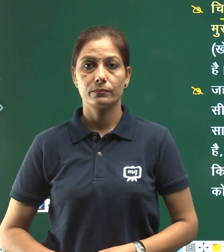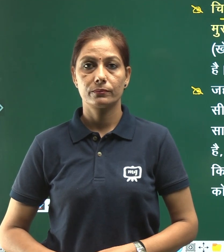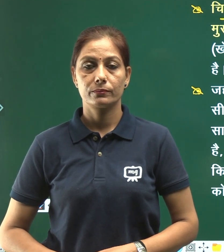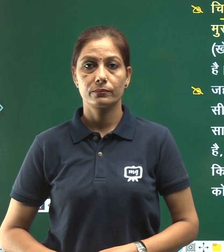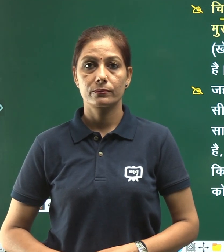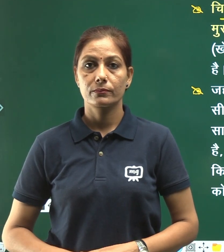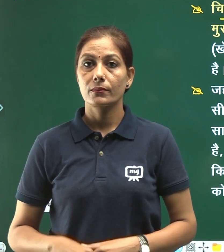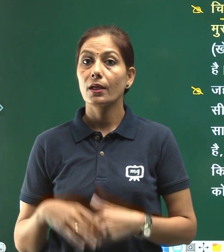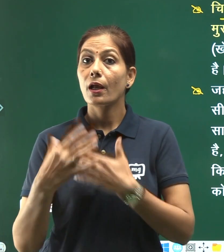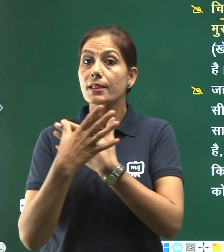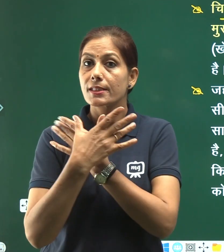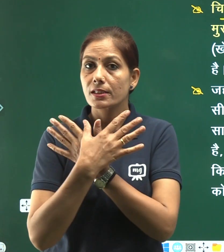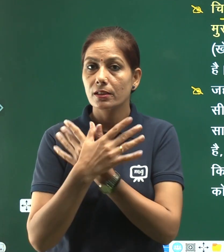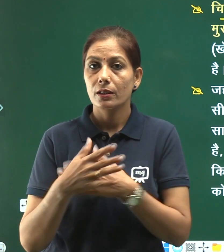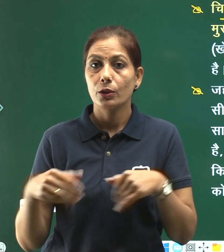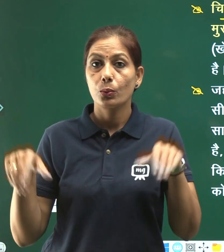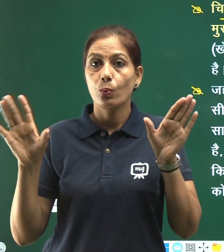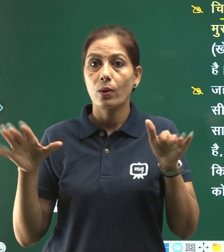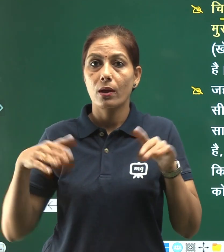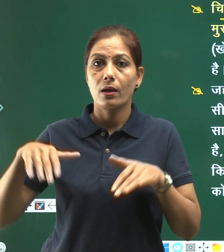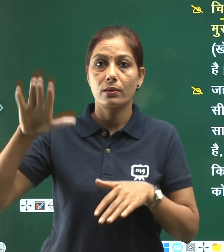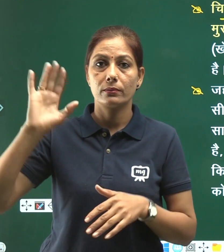चिड़िया की उड़ान,